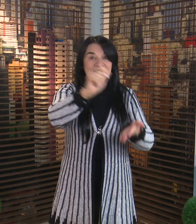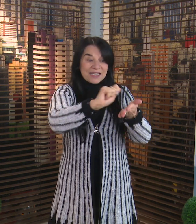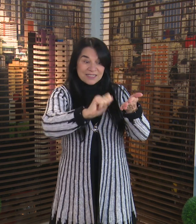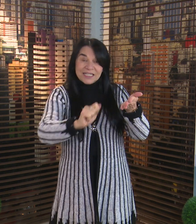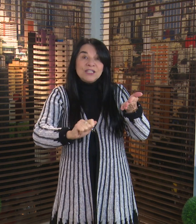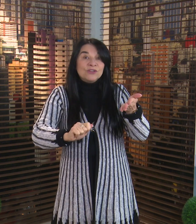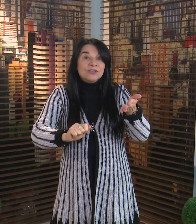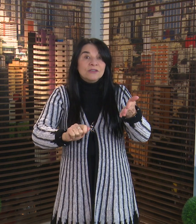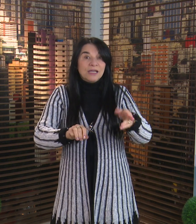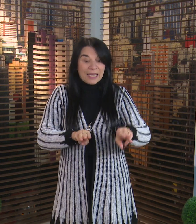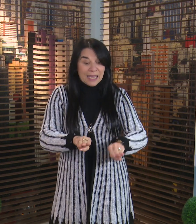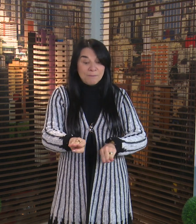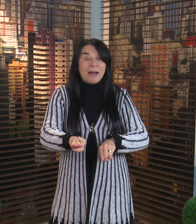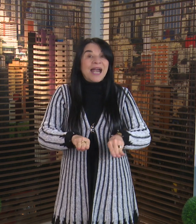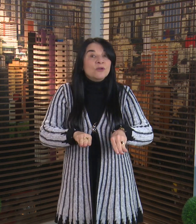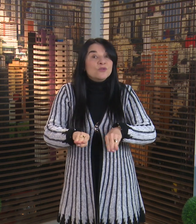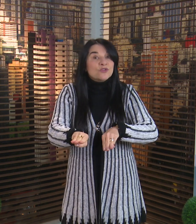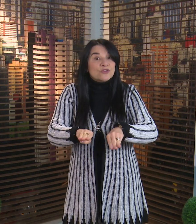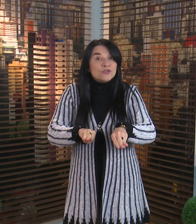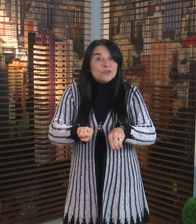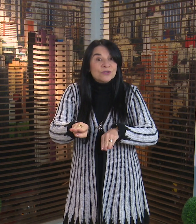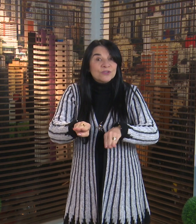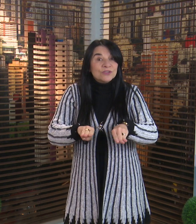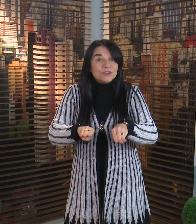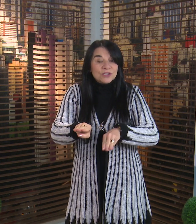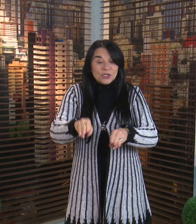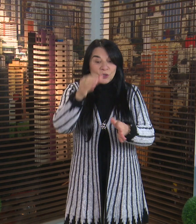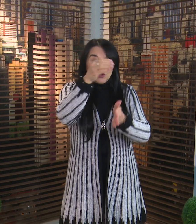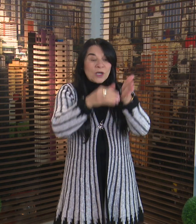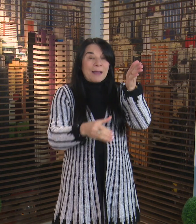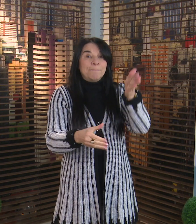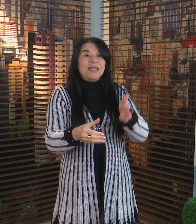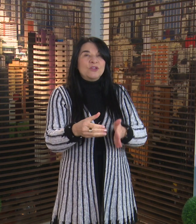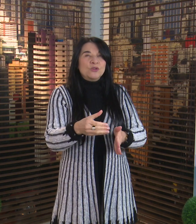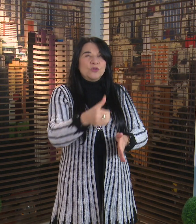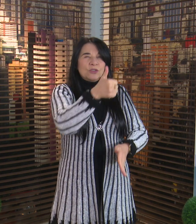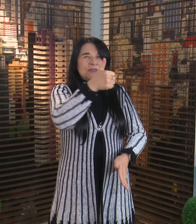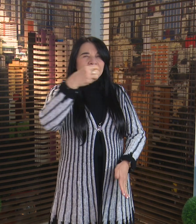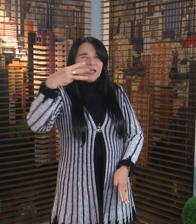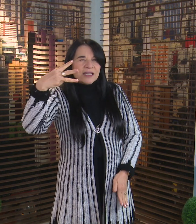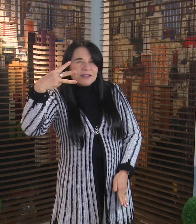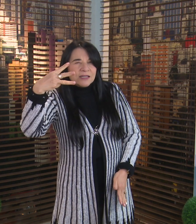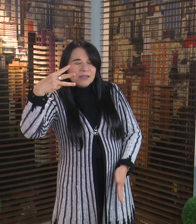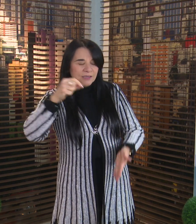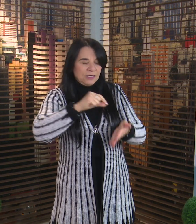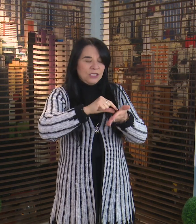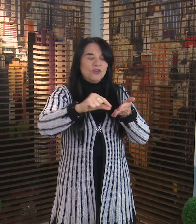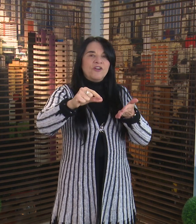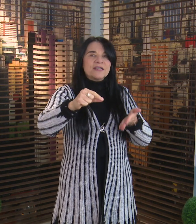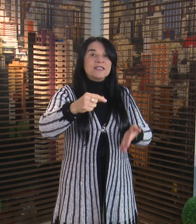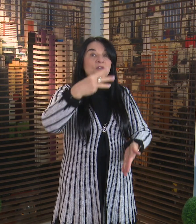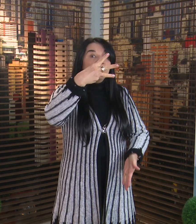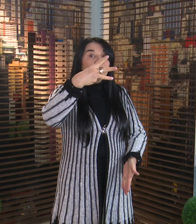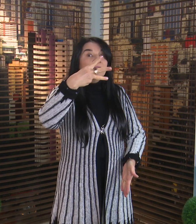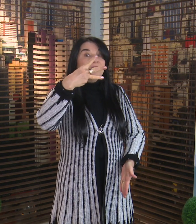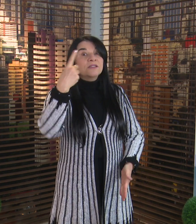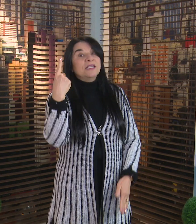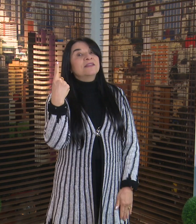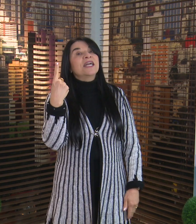Está escrito em Marcos, no capítulo 13 e no versículo